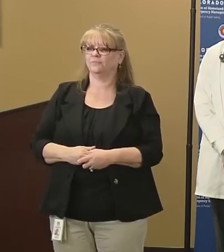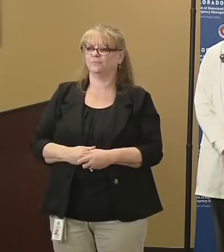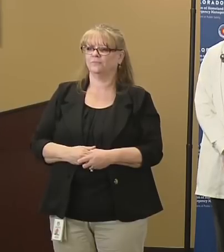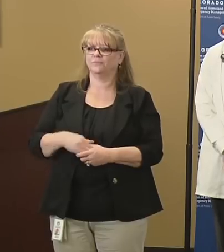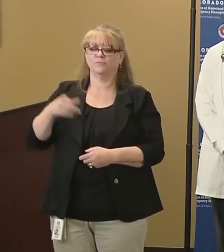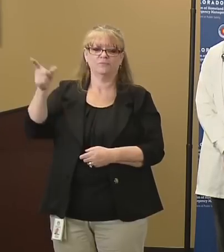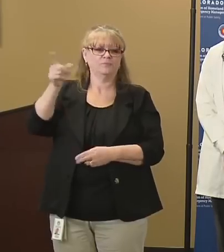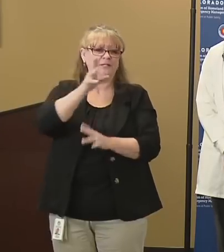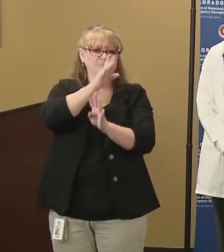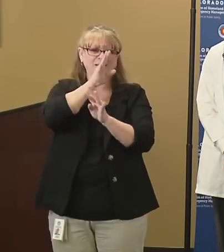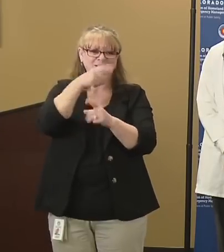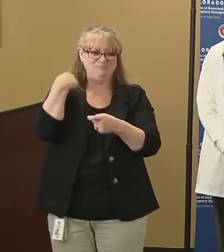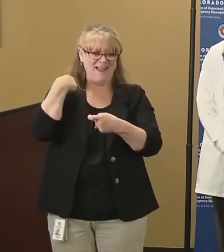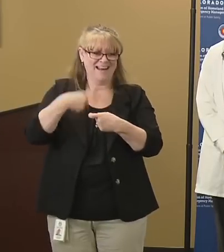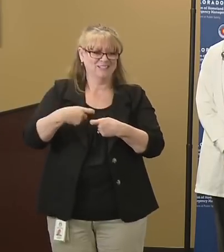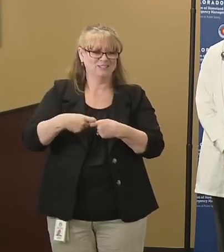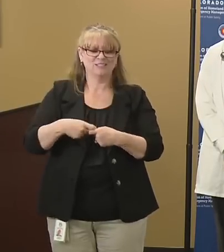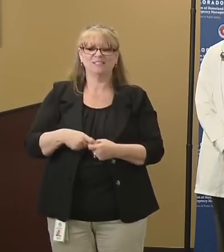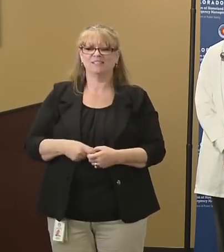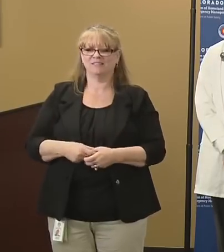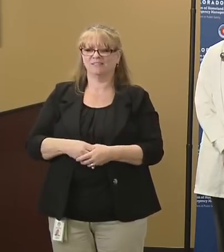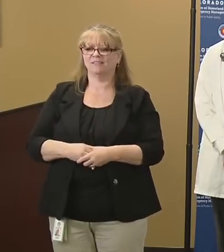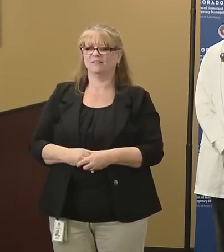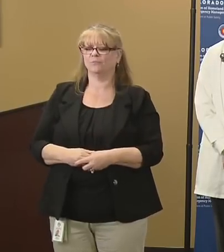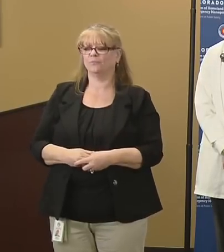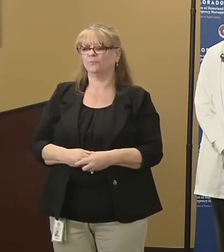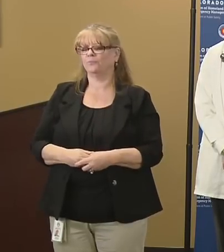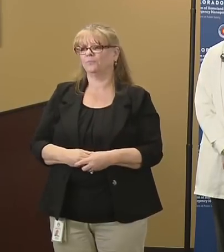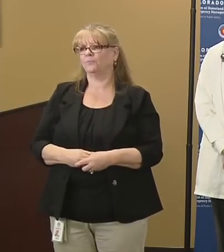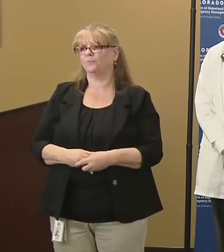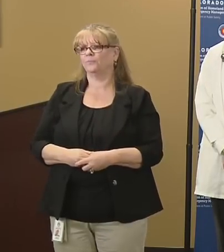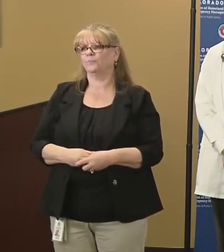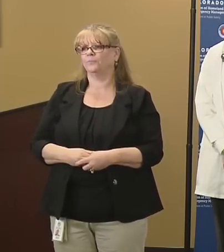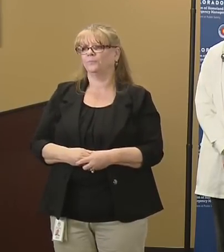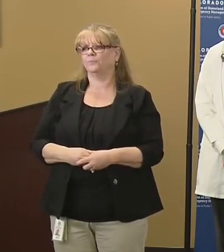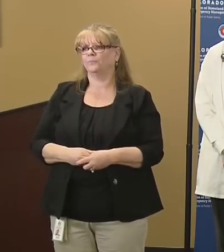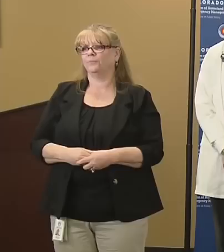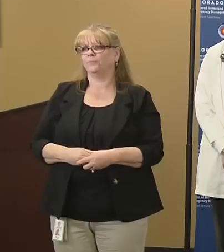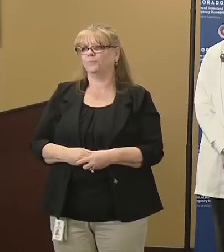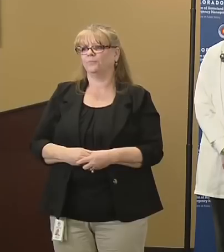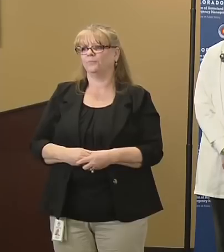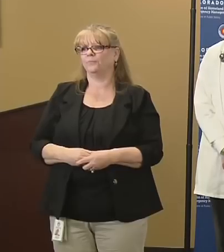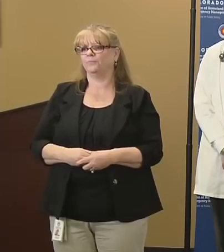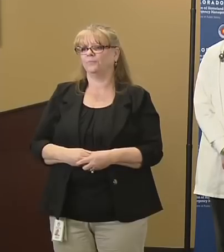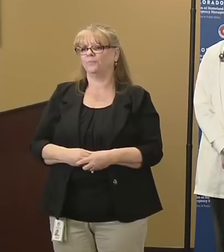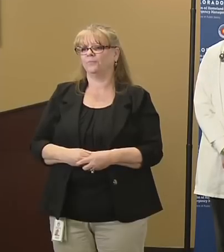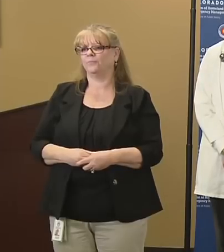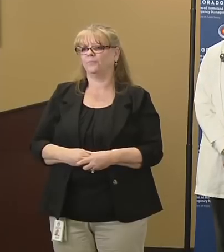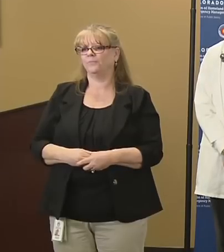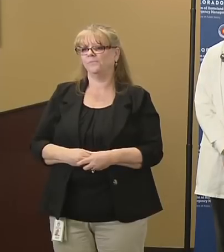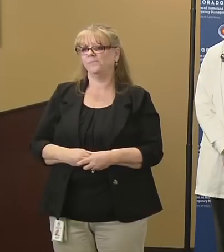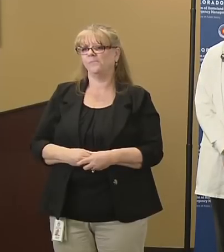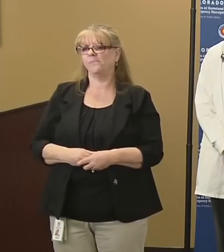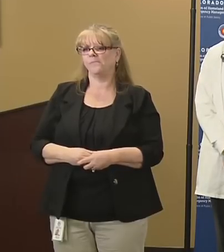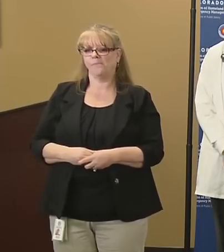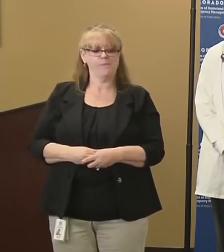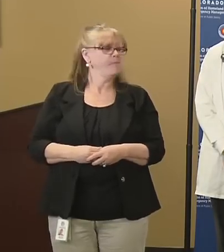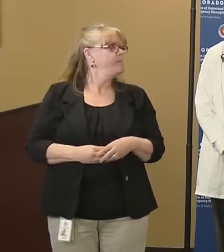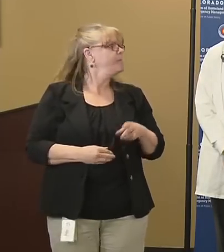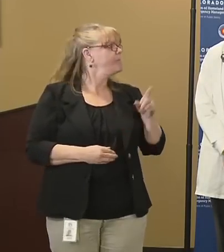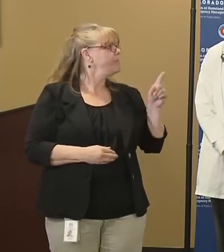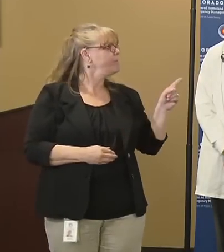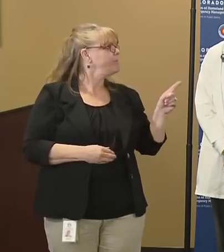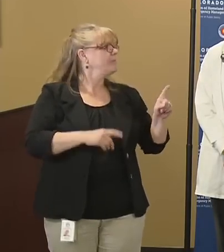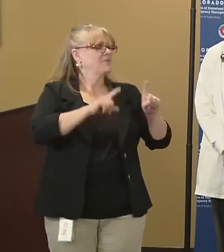en Estados Unidos están infectadas. ¿Piensa que realmente no hubo la prevención correcta? Tenemos nuestro equipo de